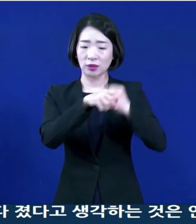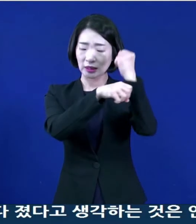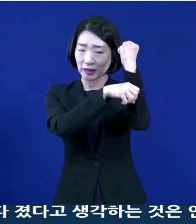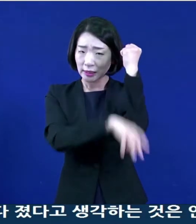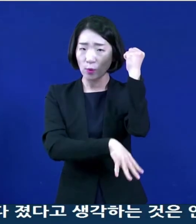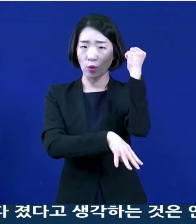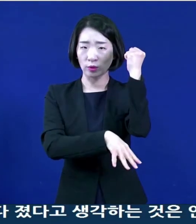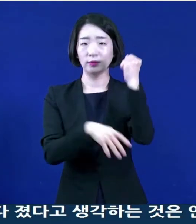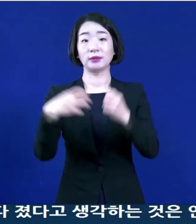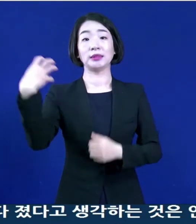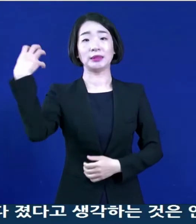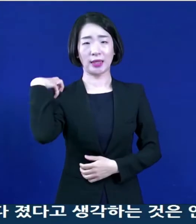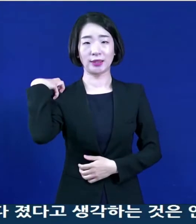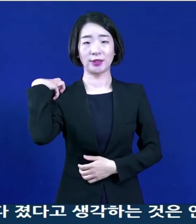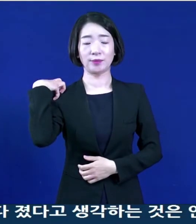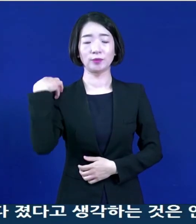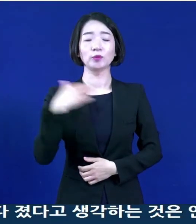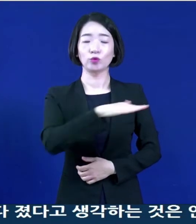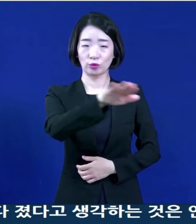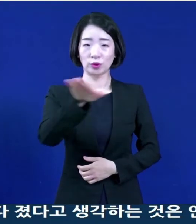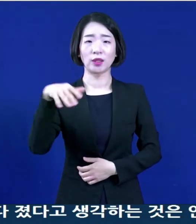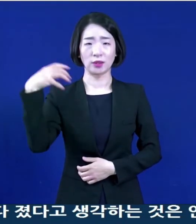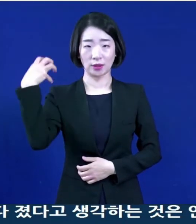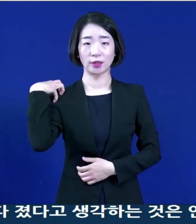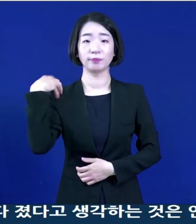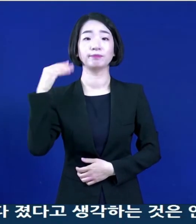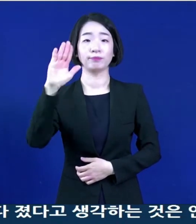기본적인 책임이 되는 겁니다.